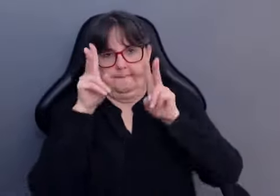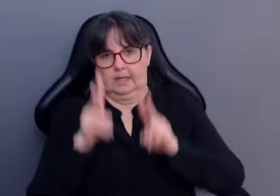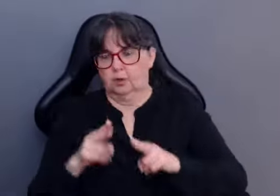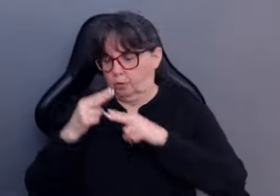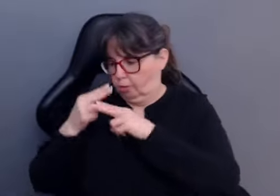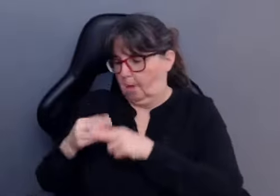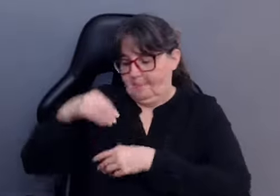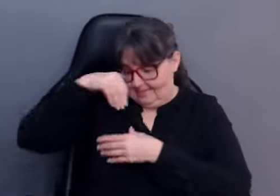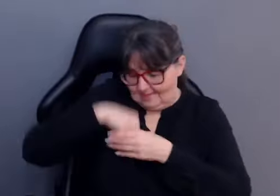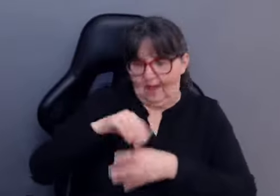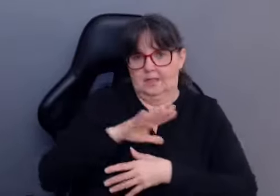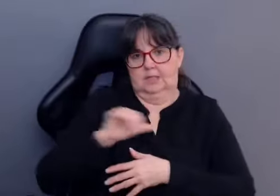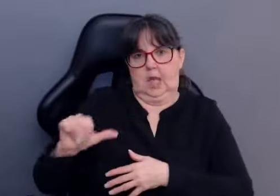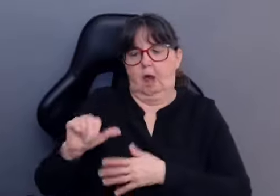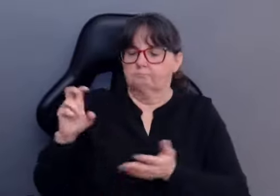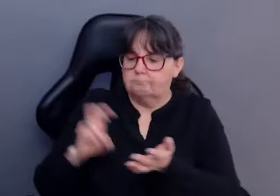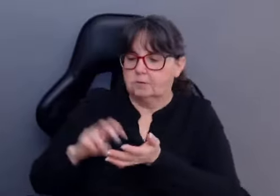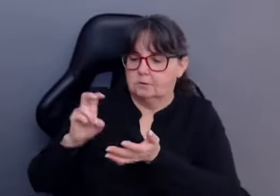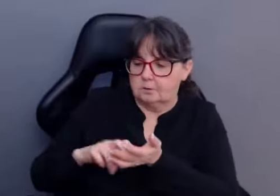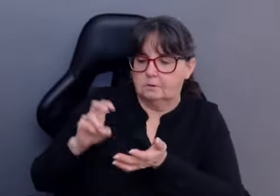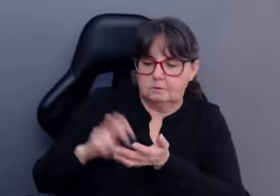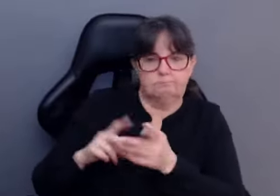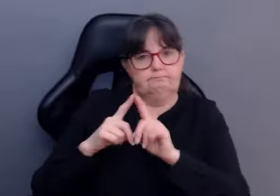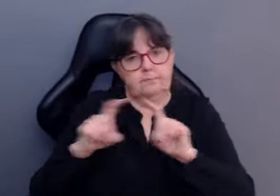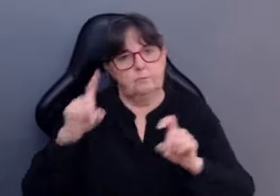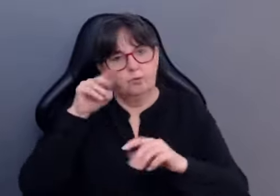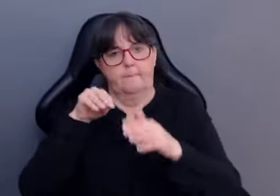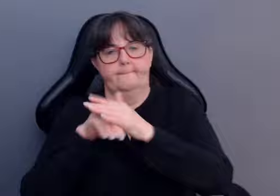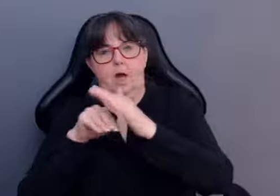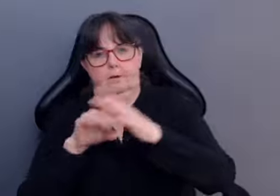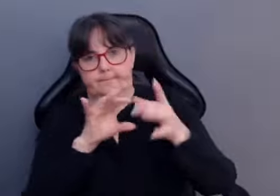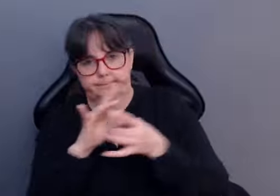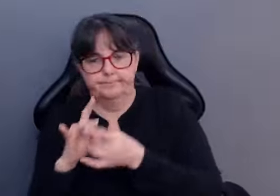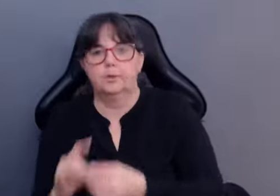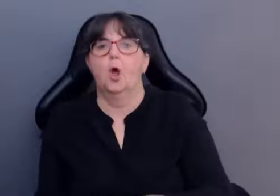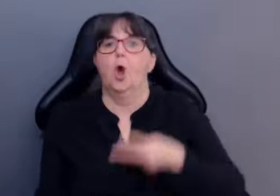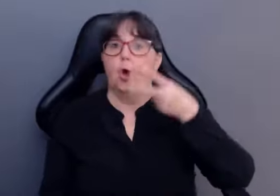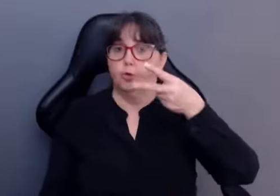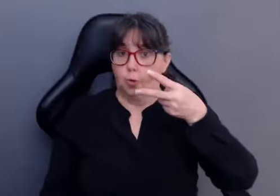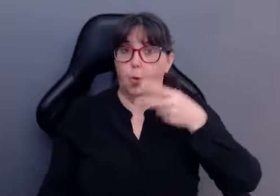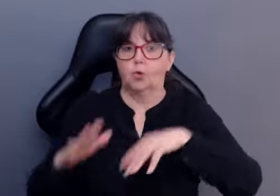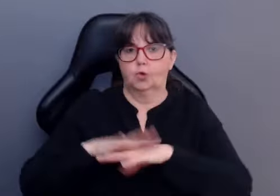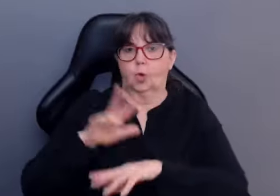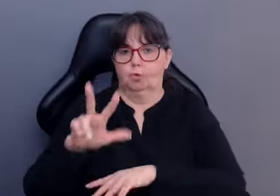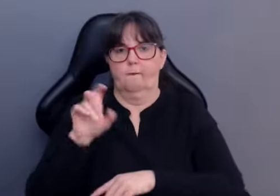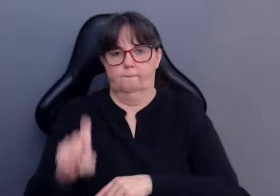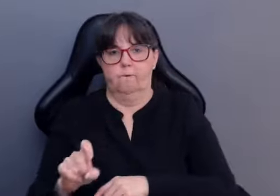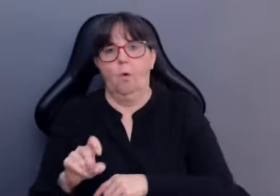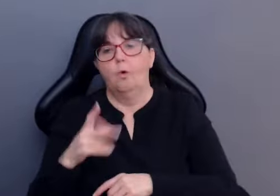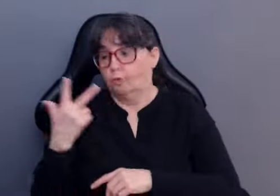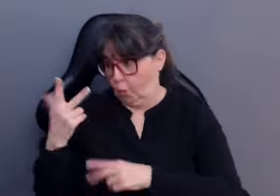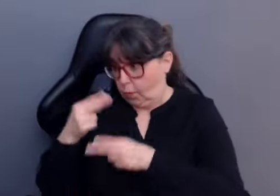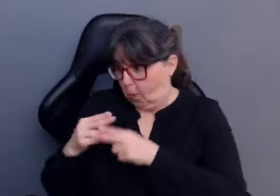d'administration pour signer les effets bancaires. 2 signatures sur 3 sont obligatoires.